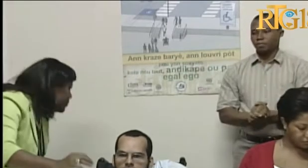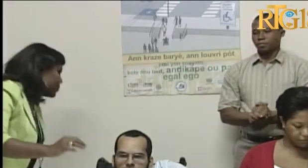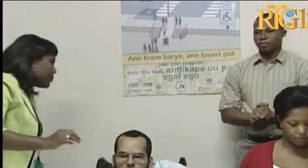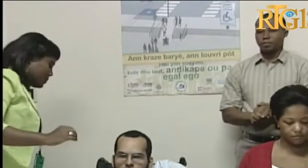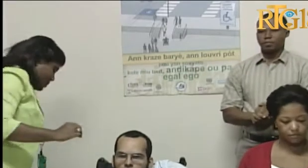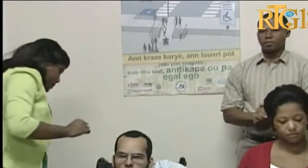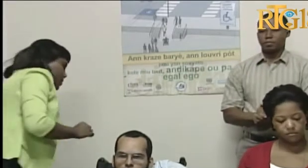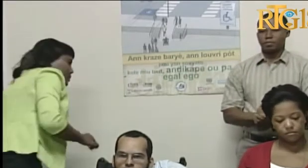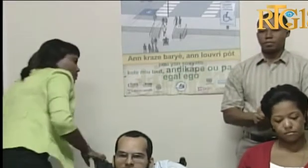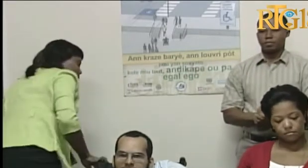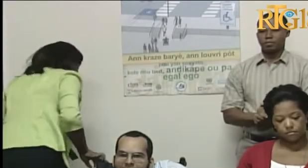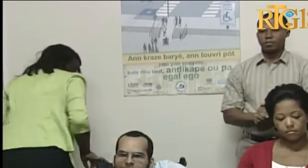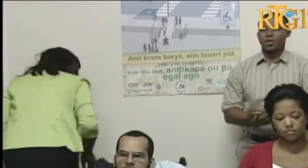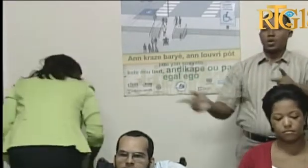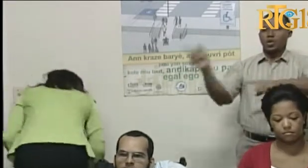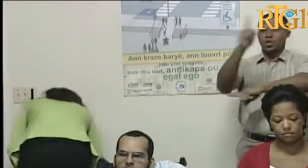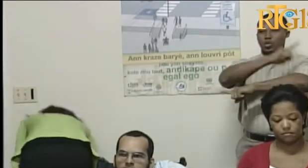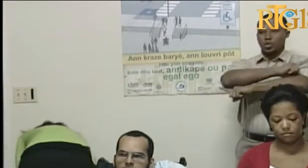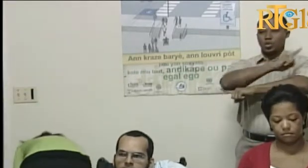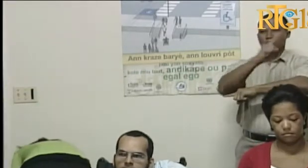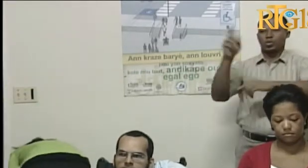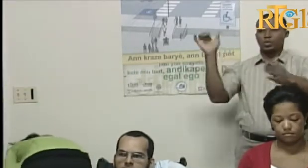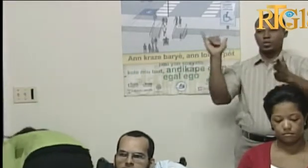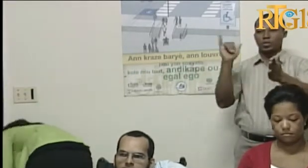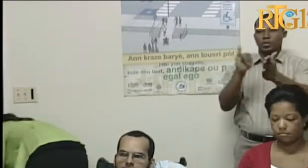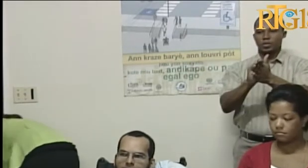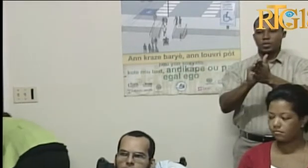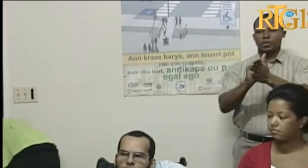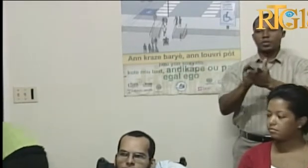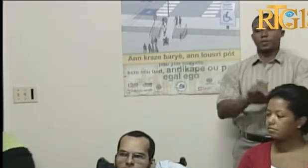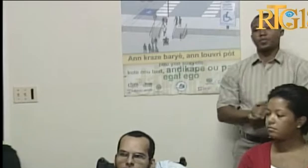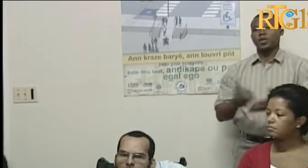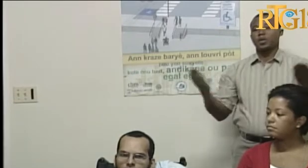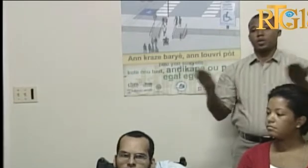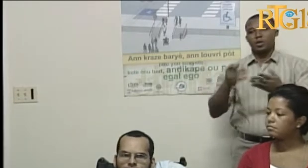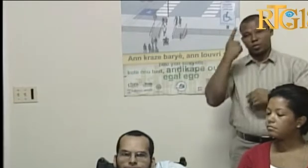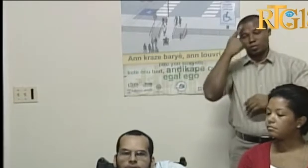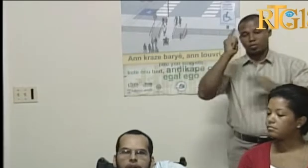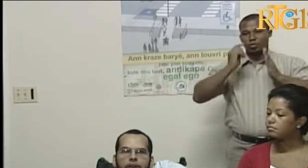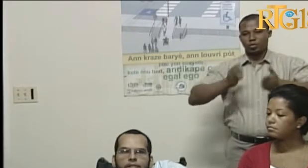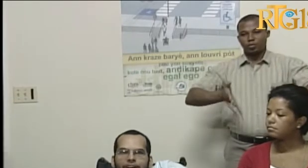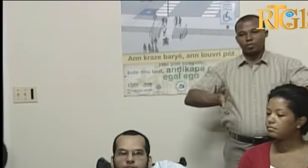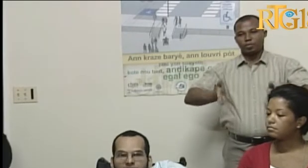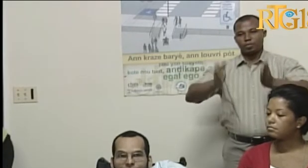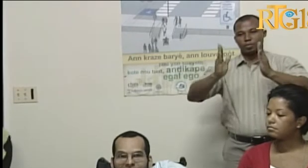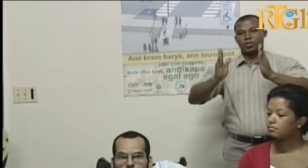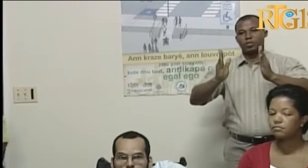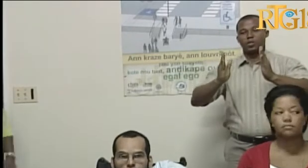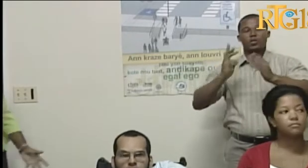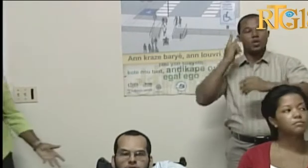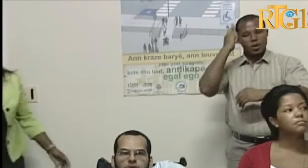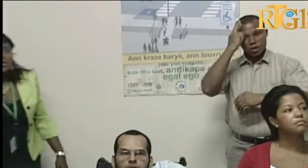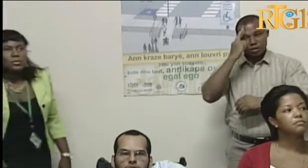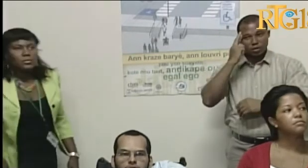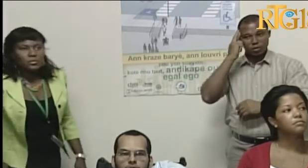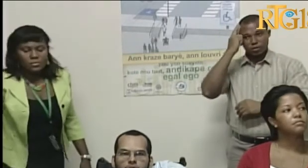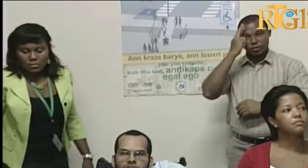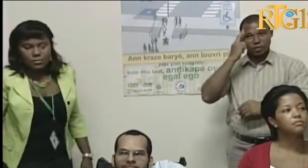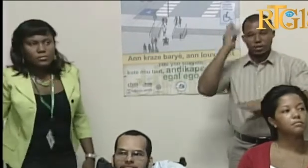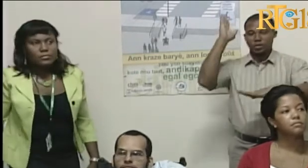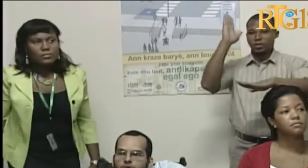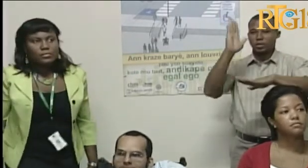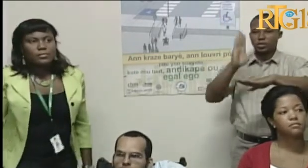handicapées. Et journée ça est là pour permettre nous faire de réflexion